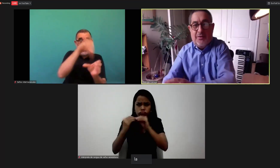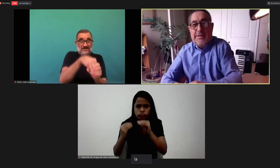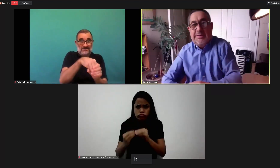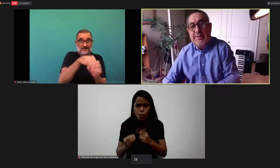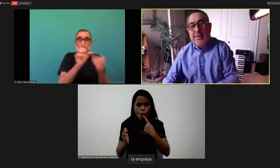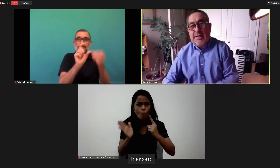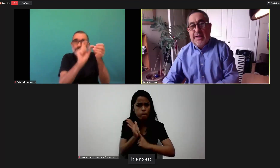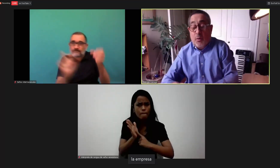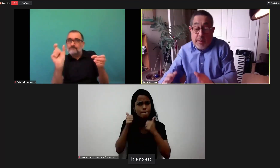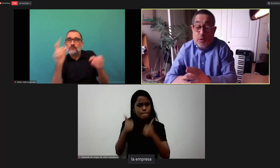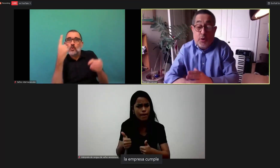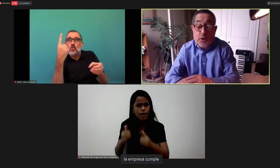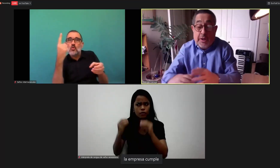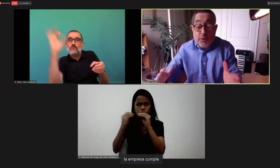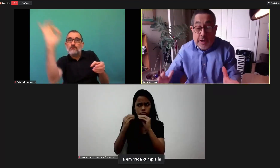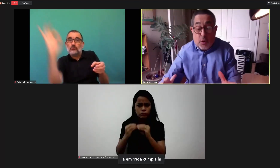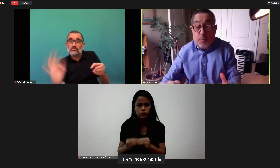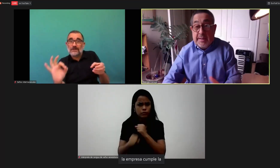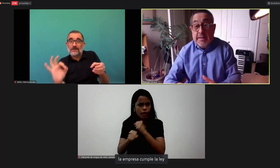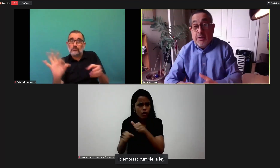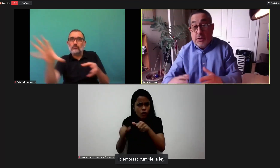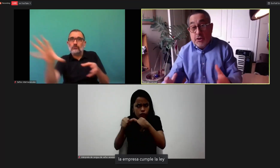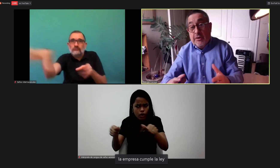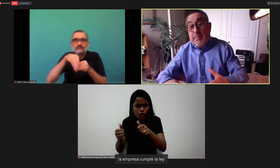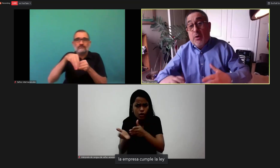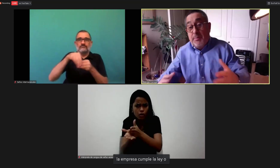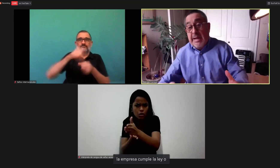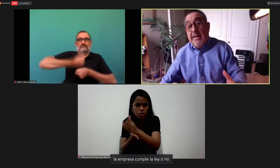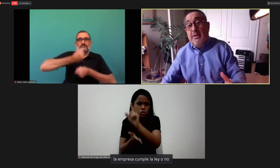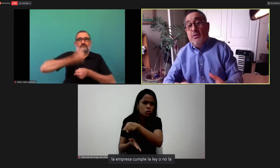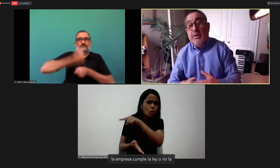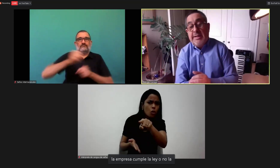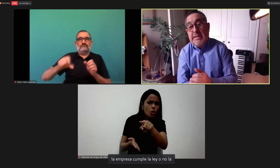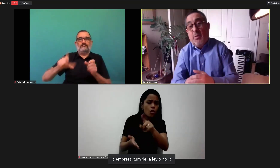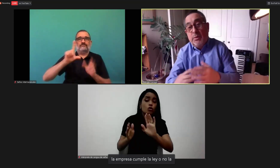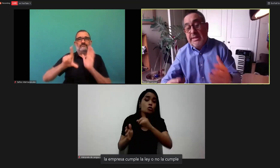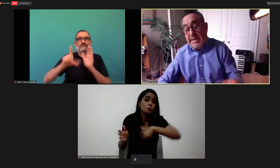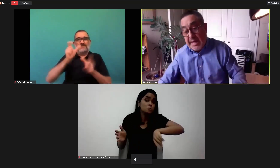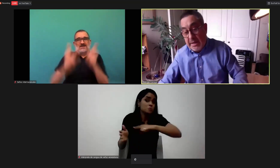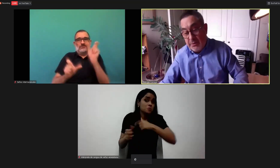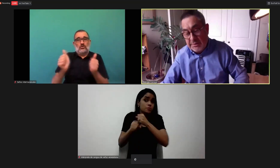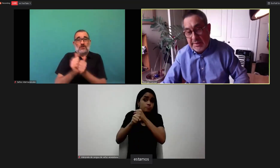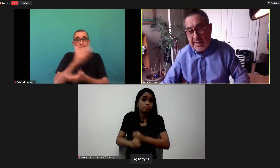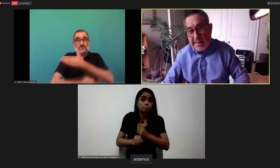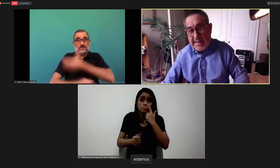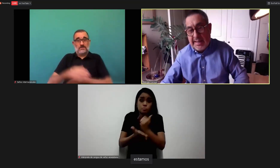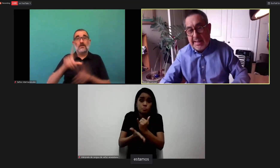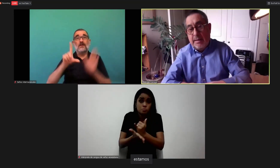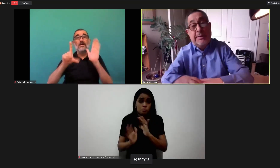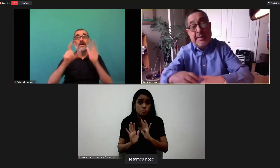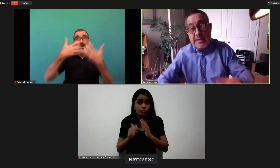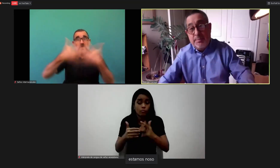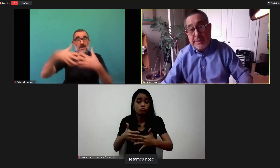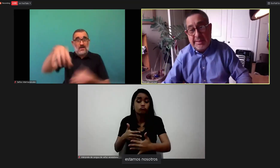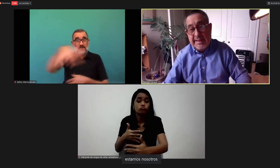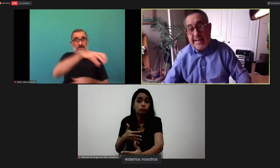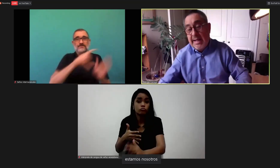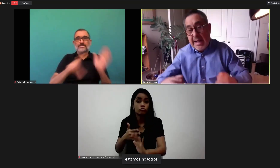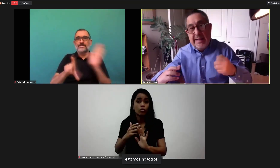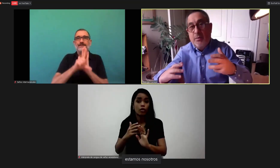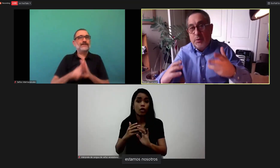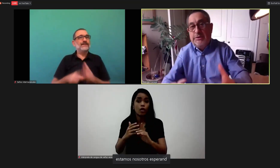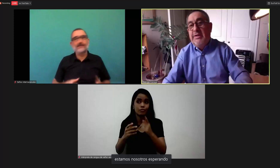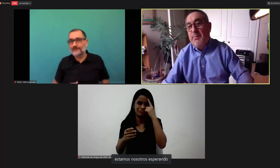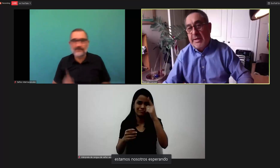esos trabajadores, o no la cumple. Nosotros estamos esperando y estamos muy cercanos a nuestra red de empresas de